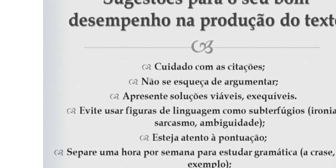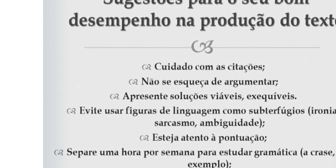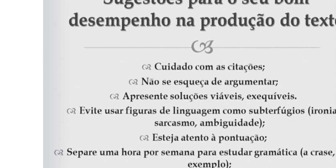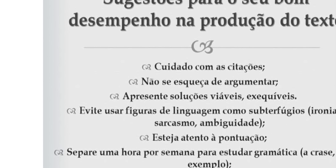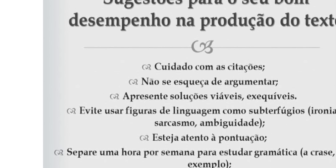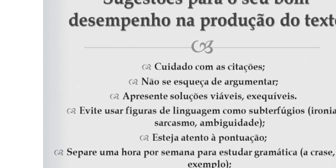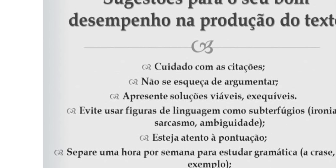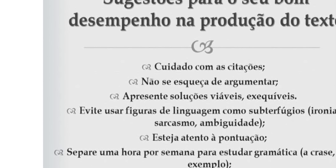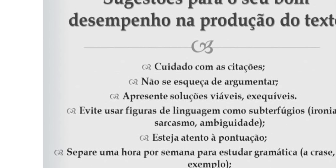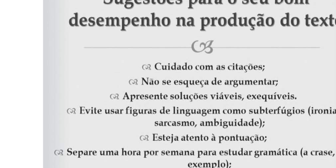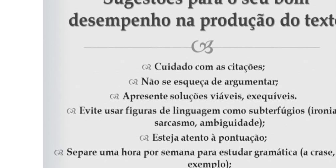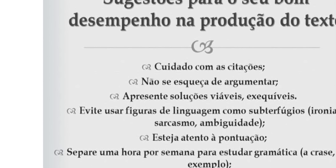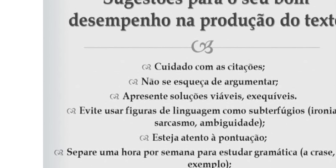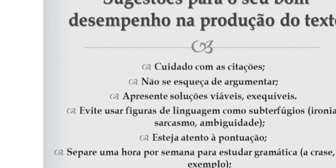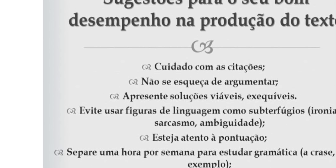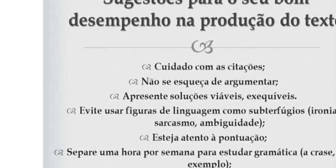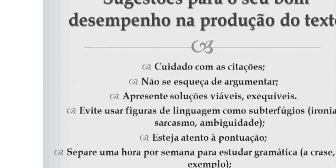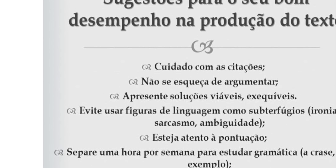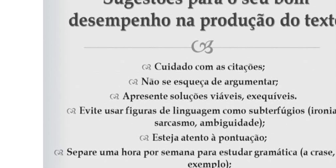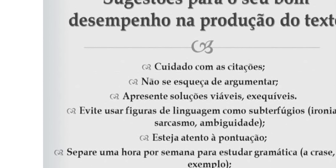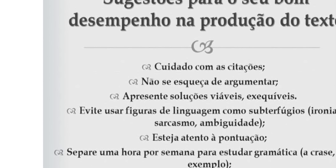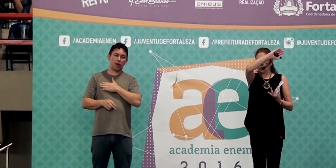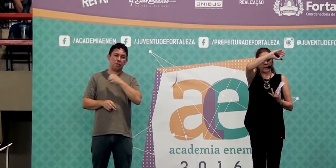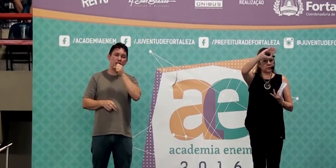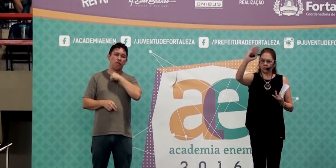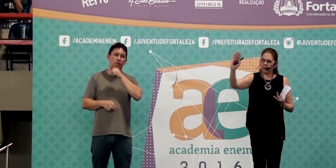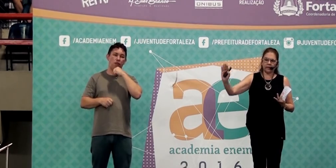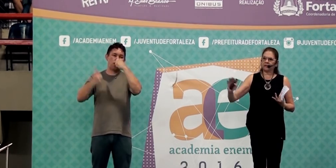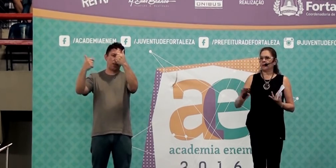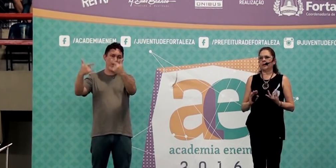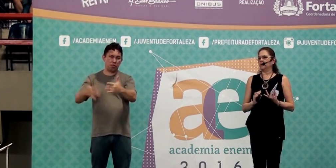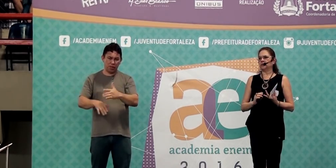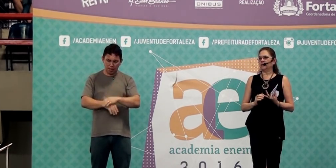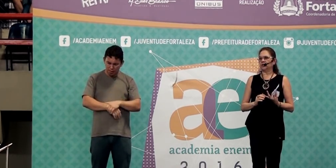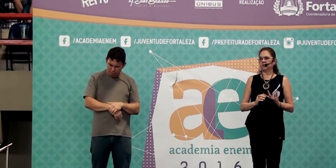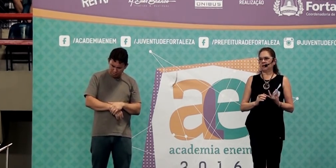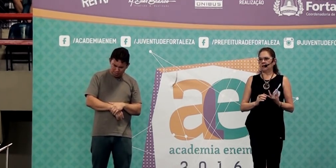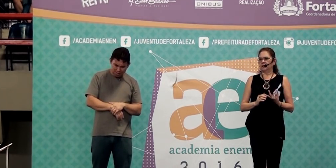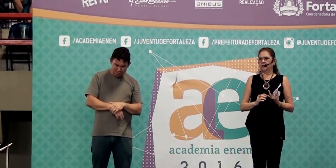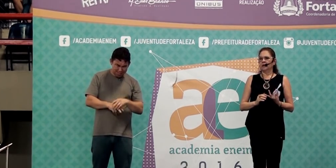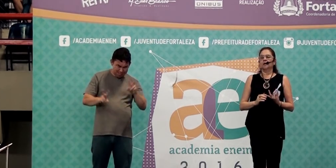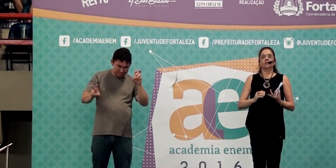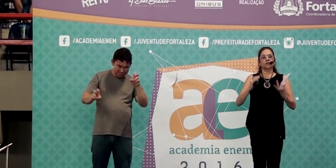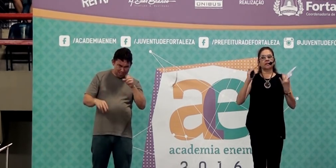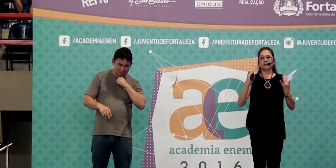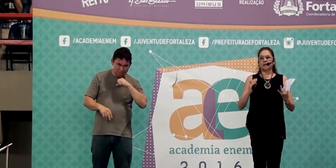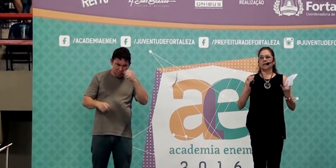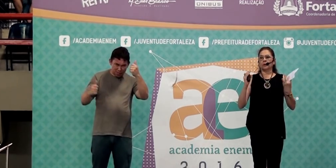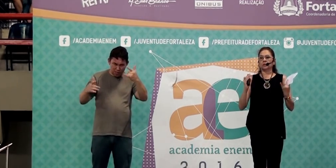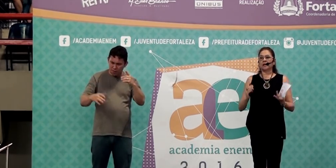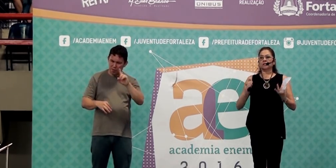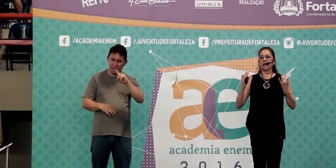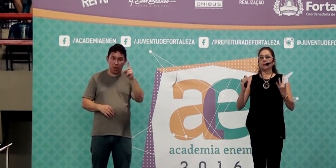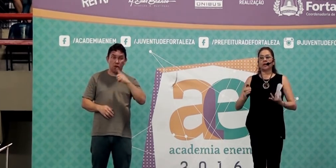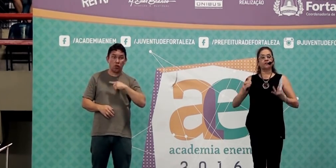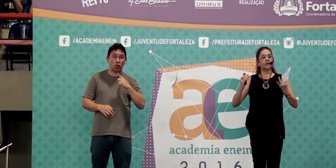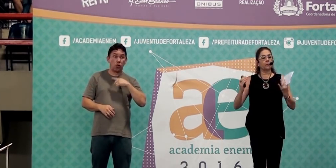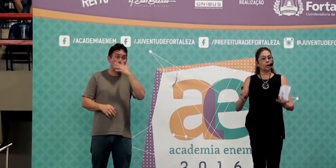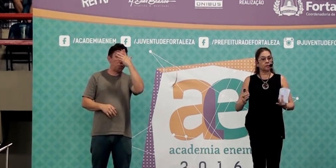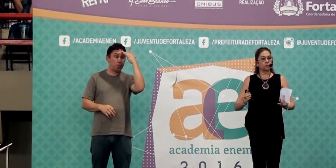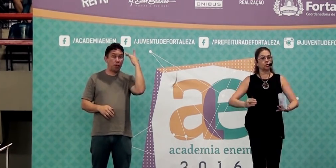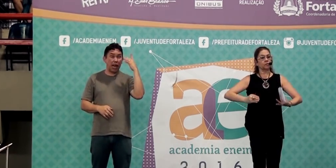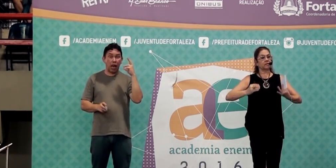não pode. Por isso que minha avó dizia, não, o corretor não quer saber o que sua avó dizia. Você tem que botar de